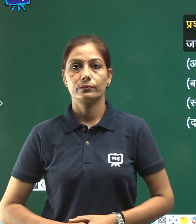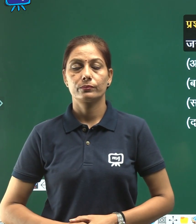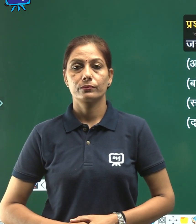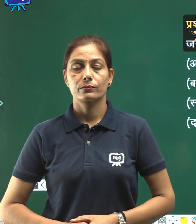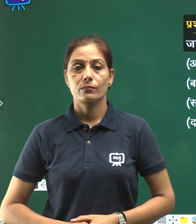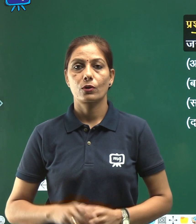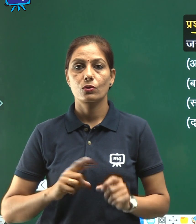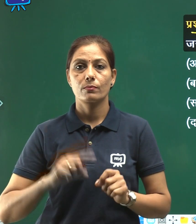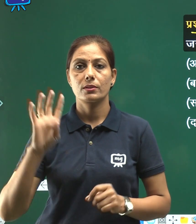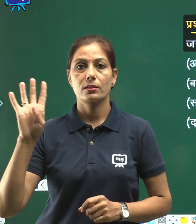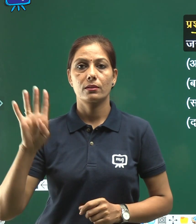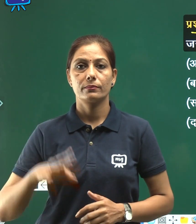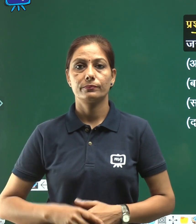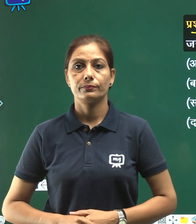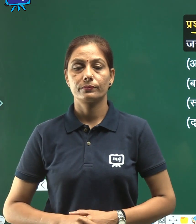प्रश्न 4,